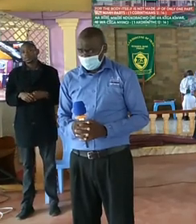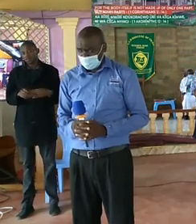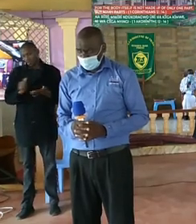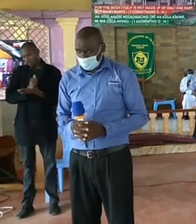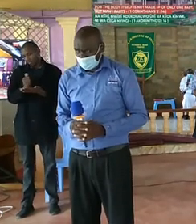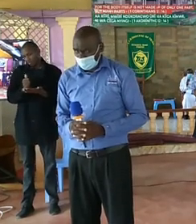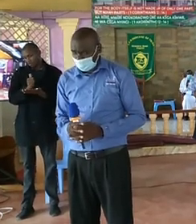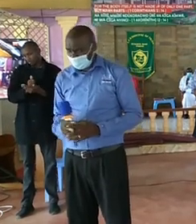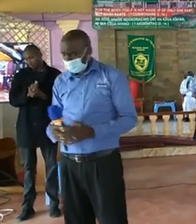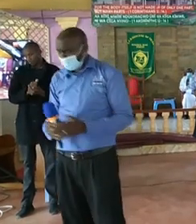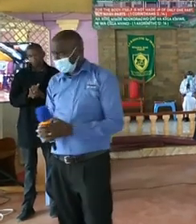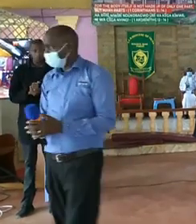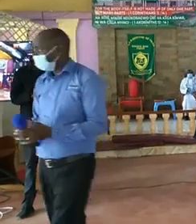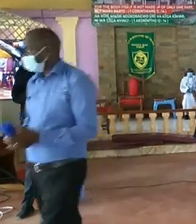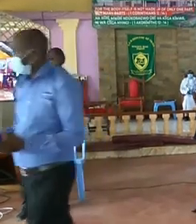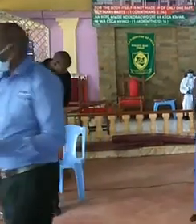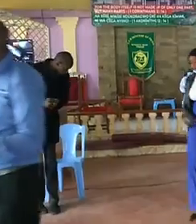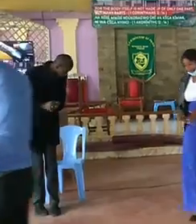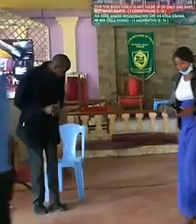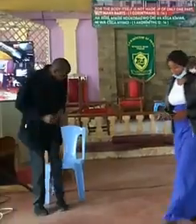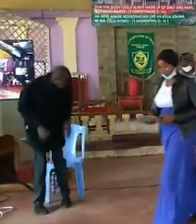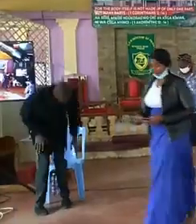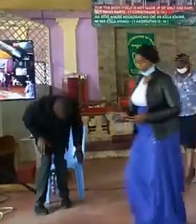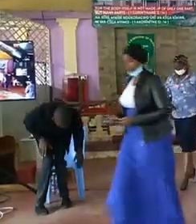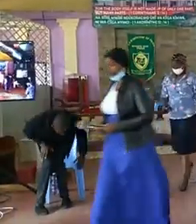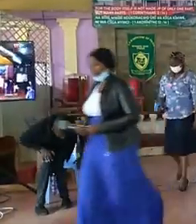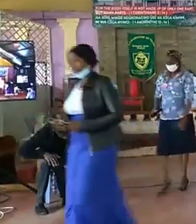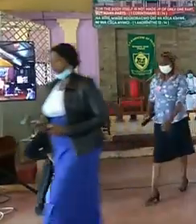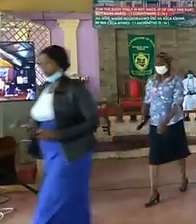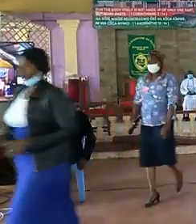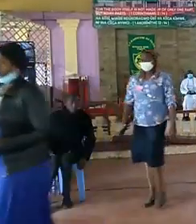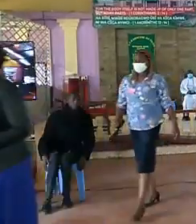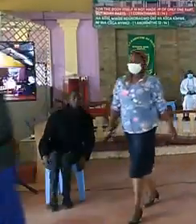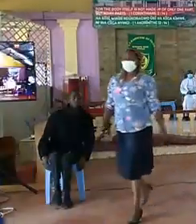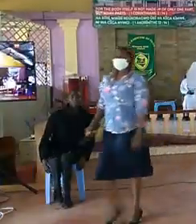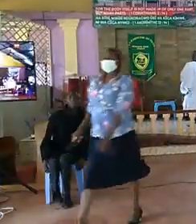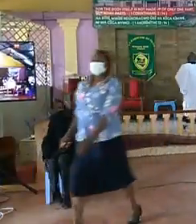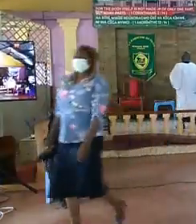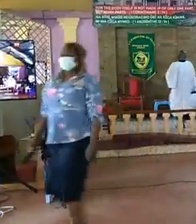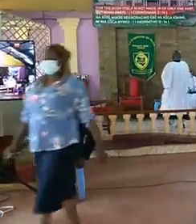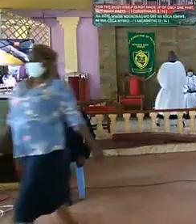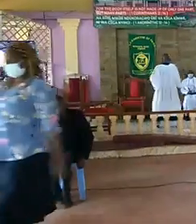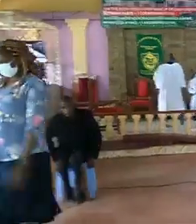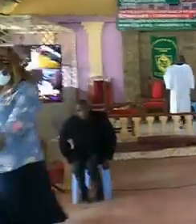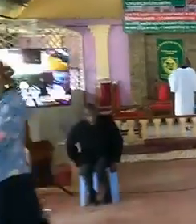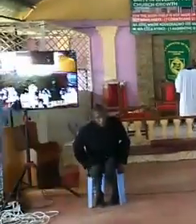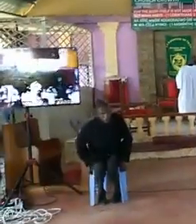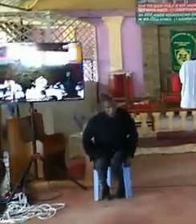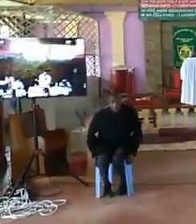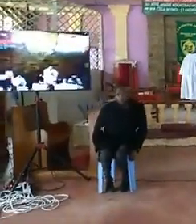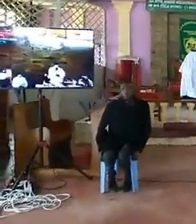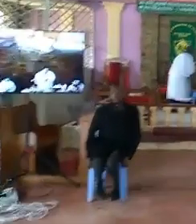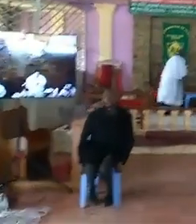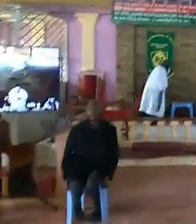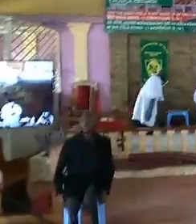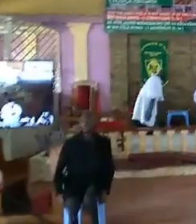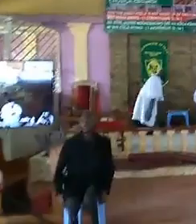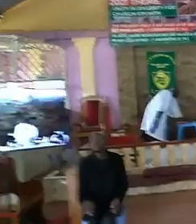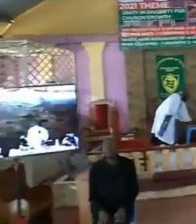nĩtwahoya. Amen. Tũikare thĩ mũndũ ũkũrũgamĩte no tũikare thĩ ona arĩa maratũrũmĩrĩra me mĩciĩ-inĩ